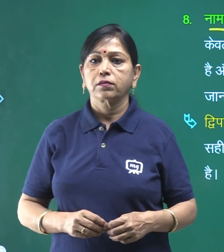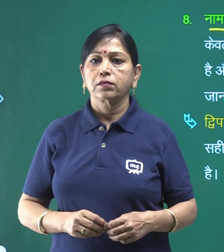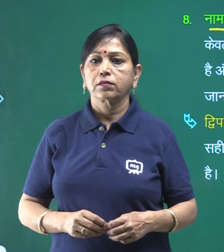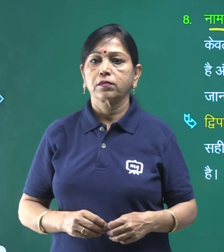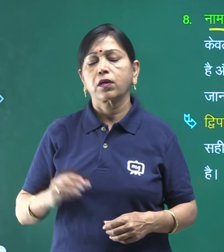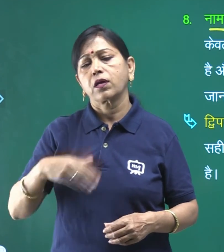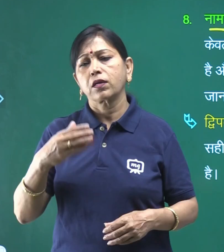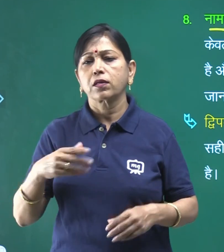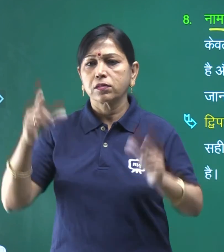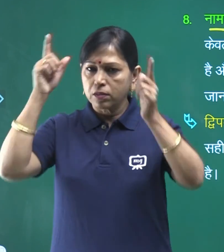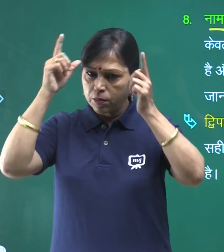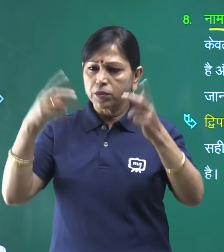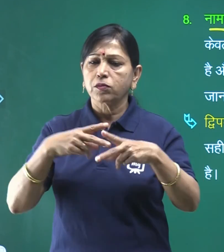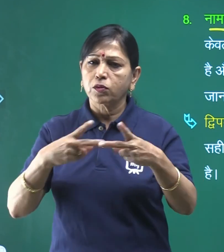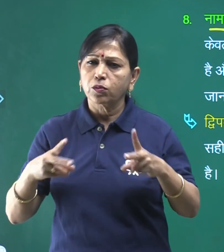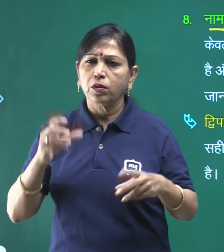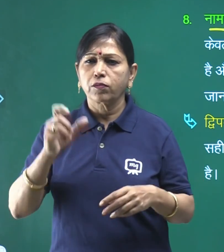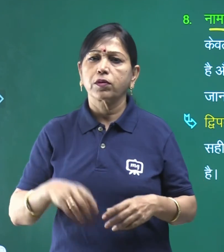किसी जीव का